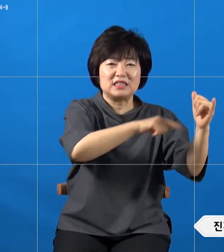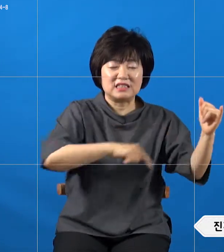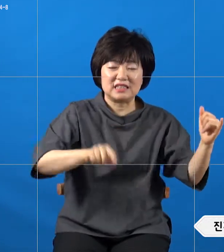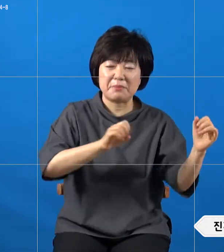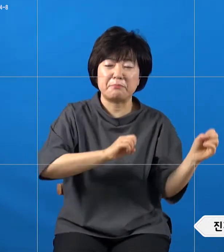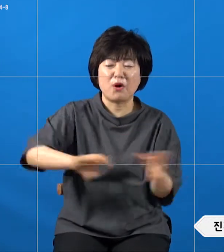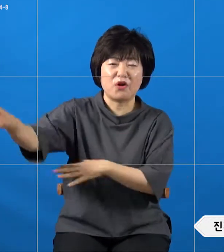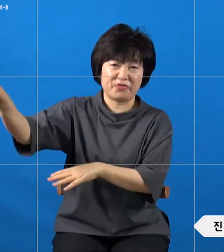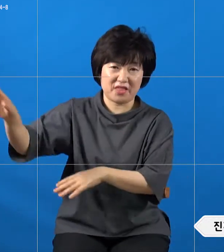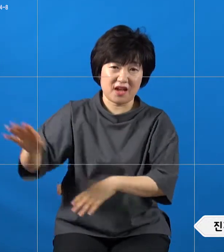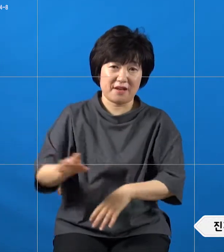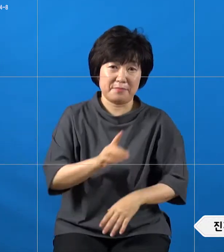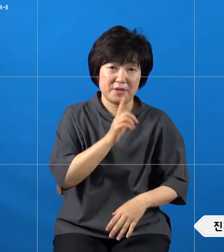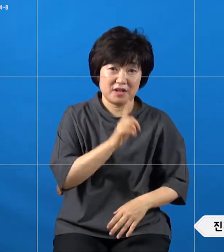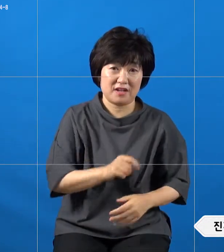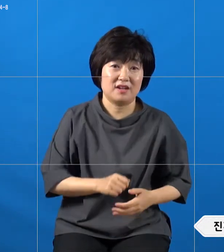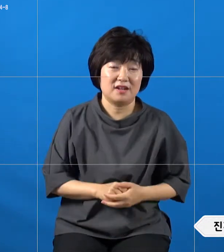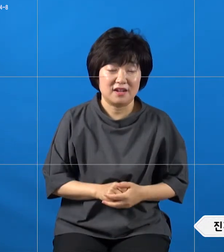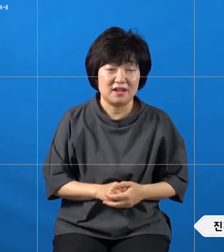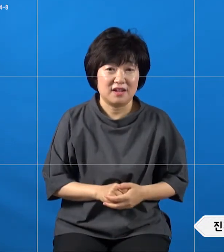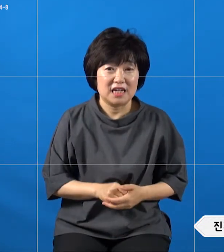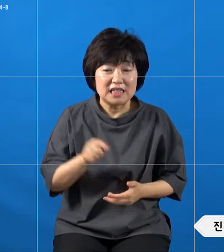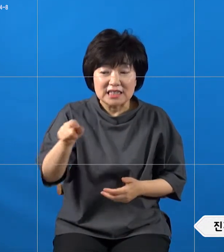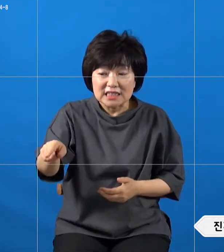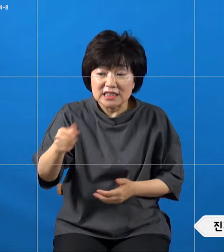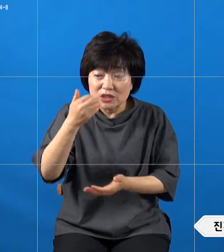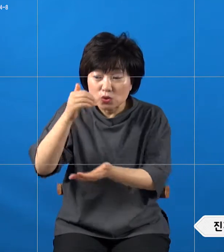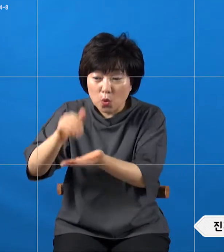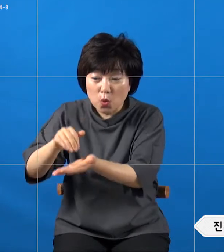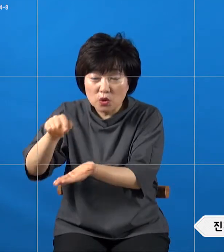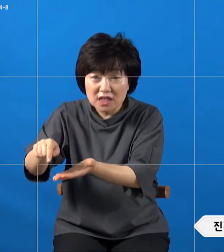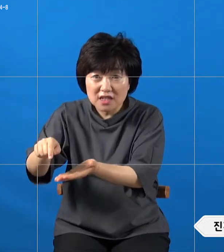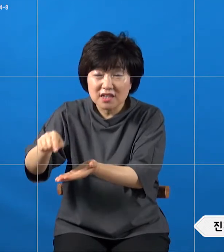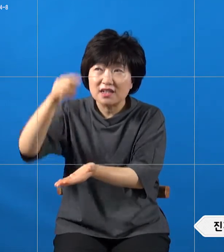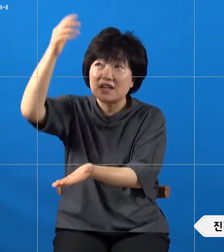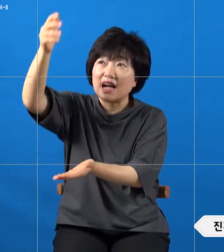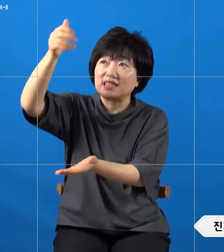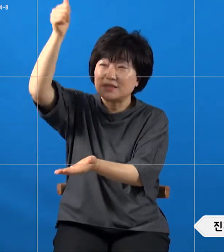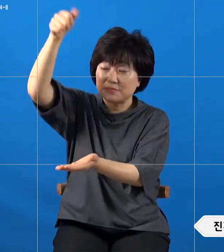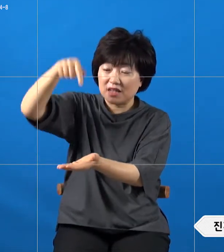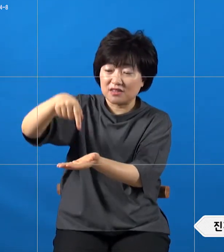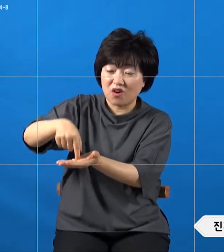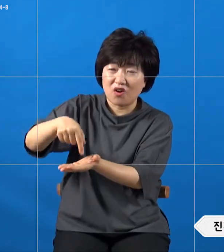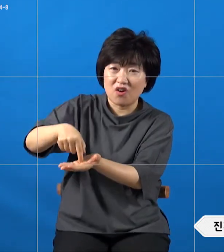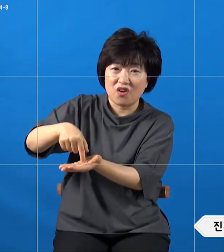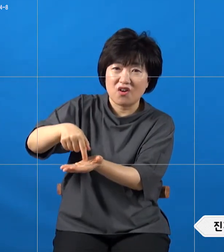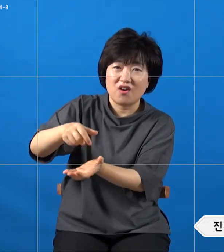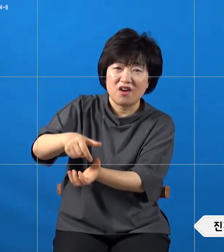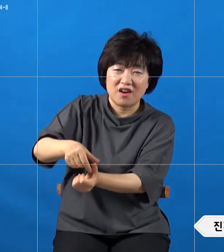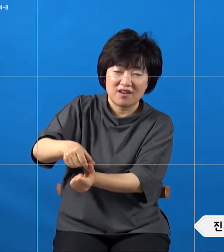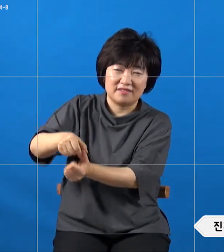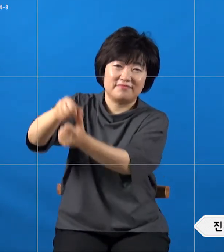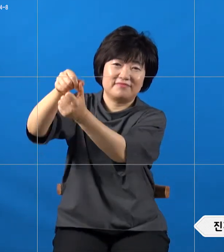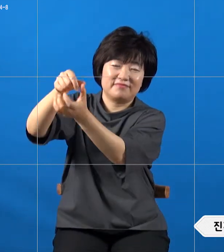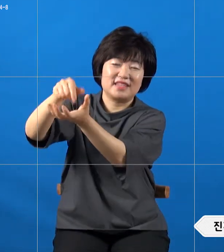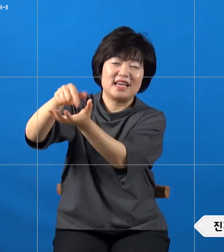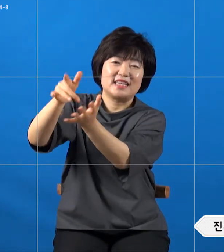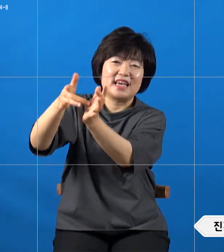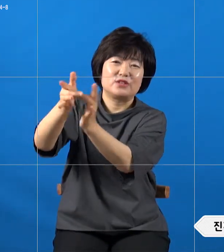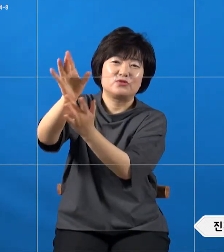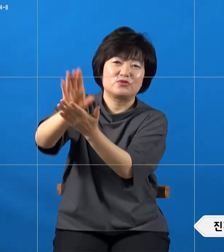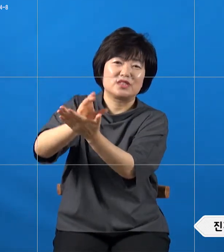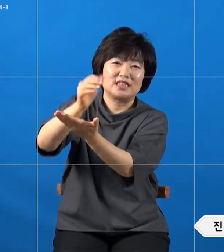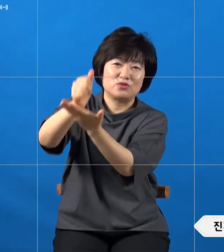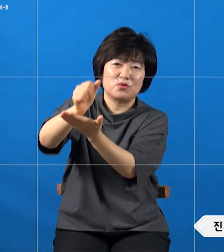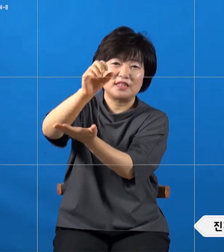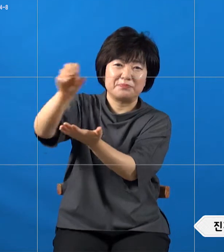받았던 모퉁이 돌, 그 돌을 하나님께서 신령하게 바로 예수 그리스도의